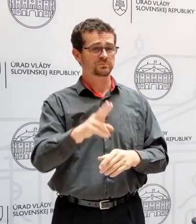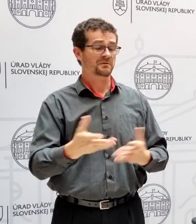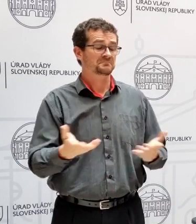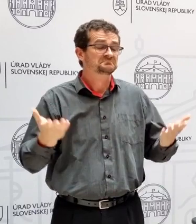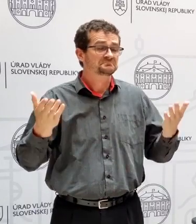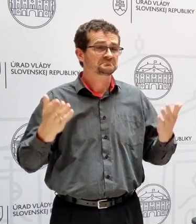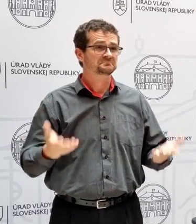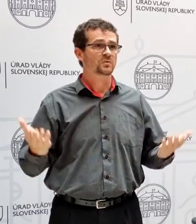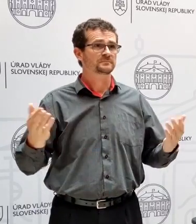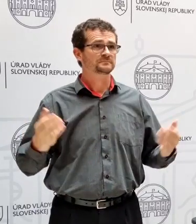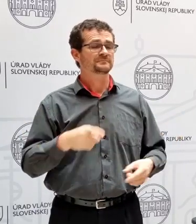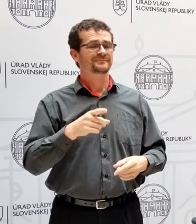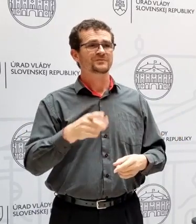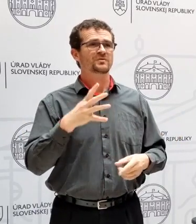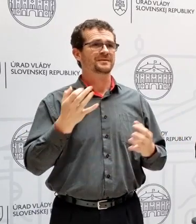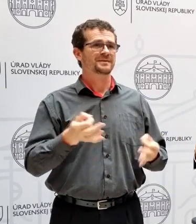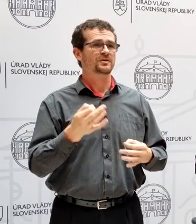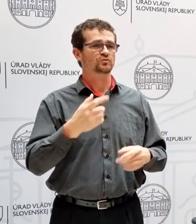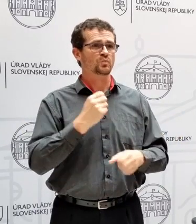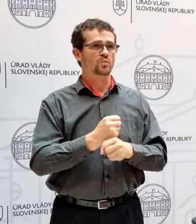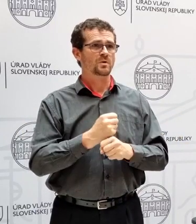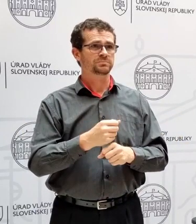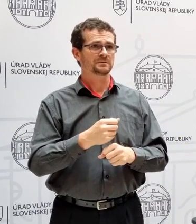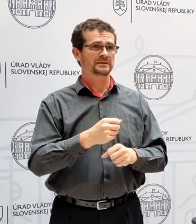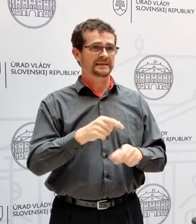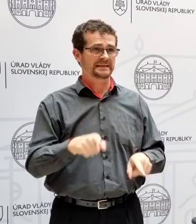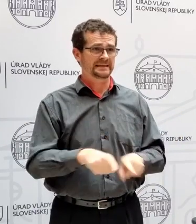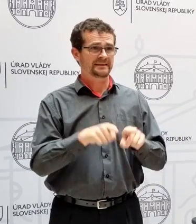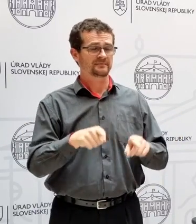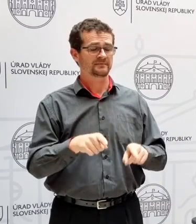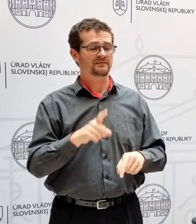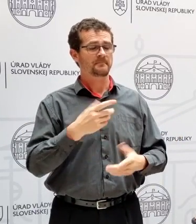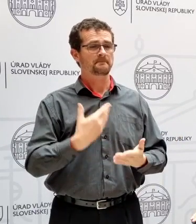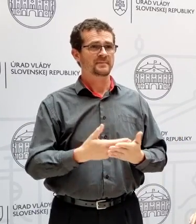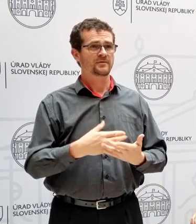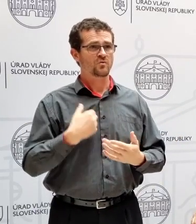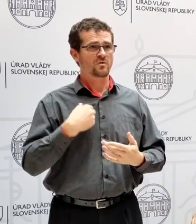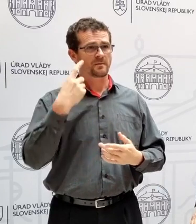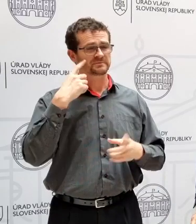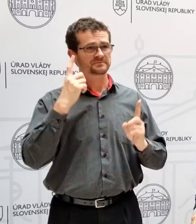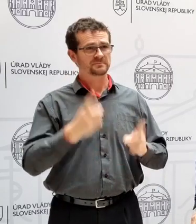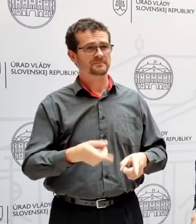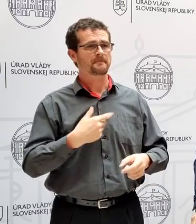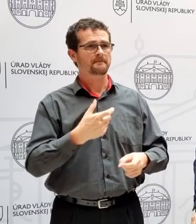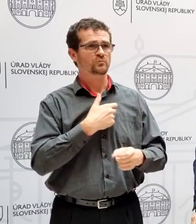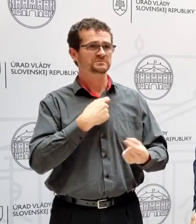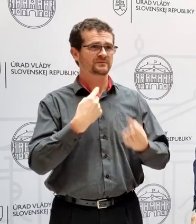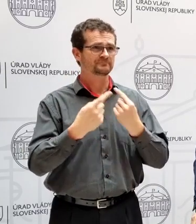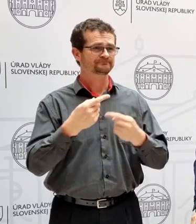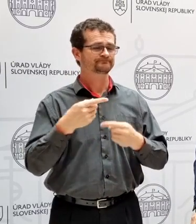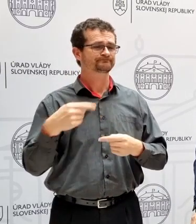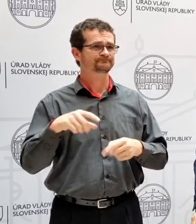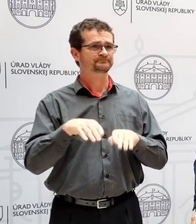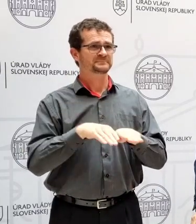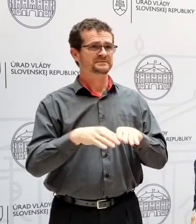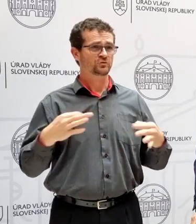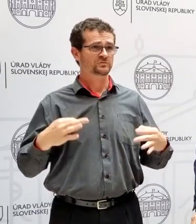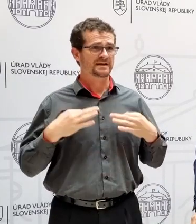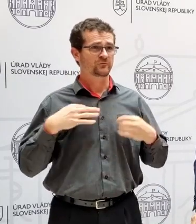No hold, takže to nie je niečo, čo sa dá spraviť z týždeň na týždeň, ale preto si myslím, že treba viesť poctivé rokovania s